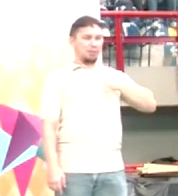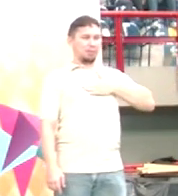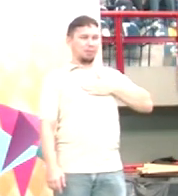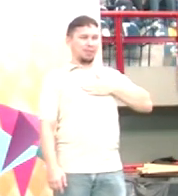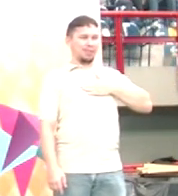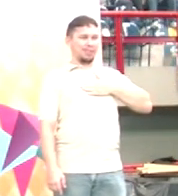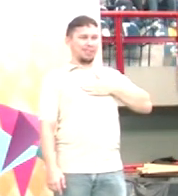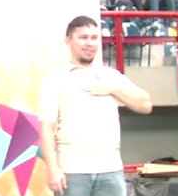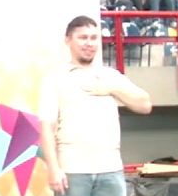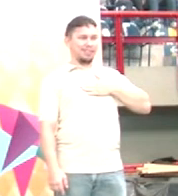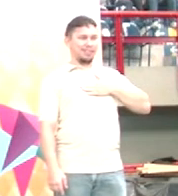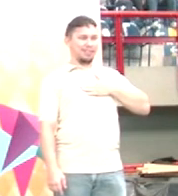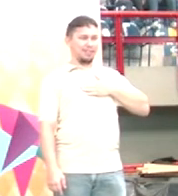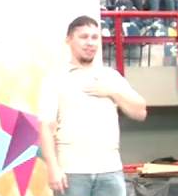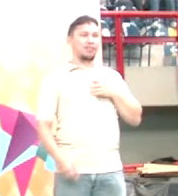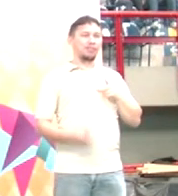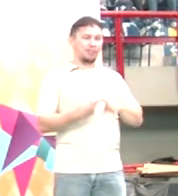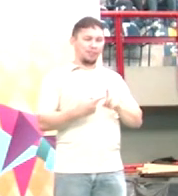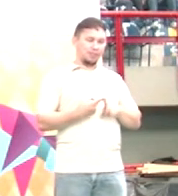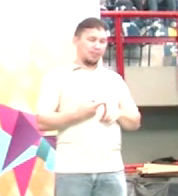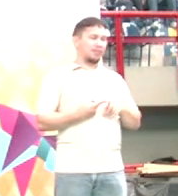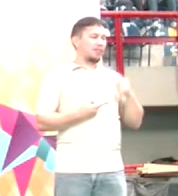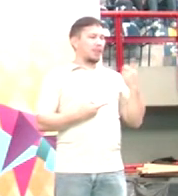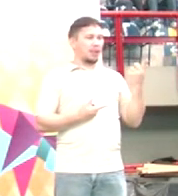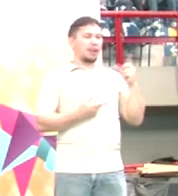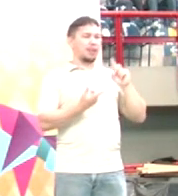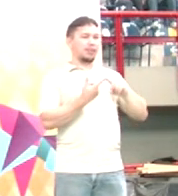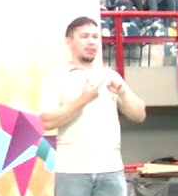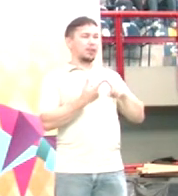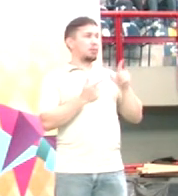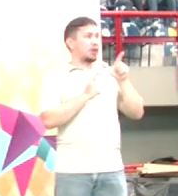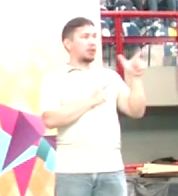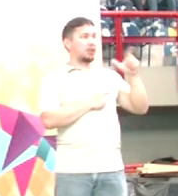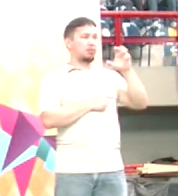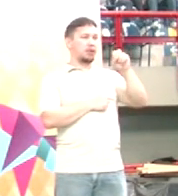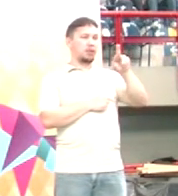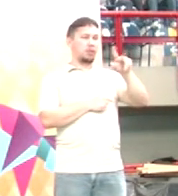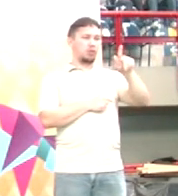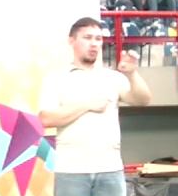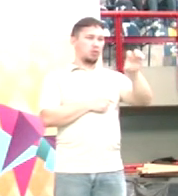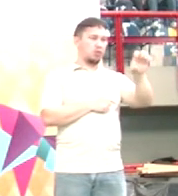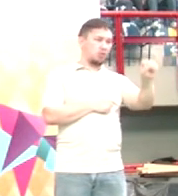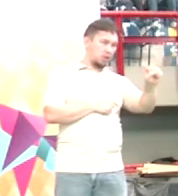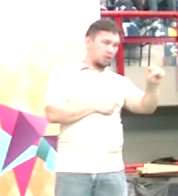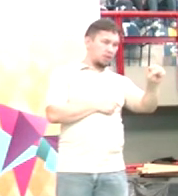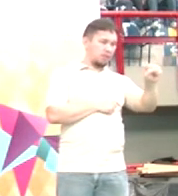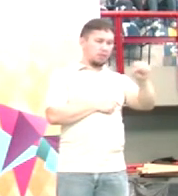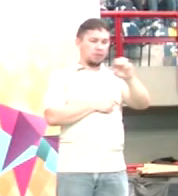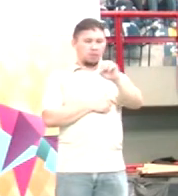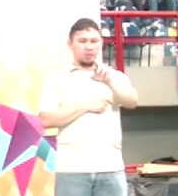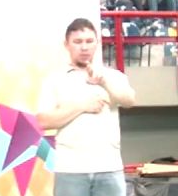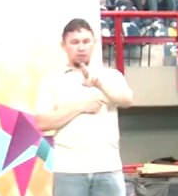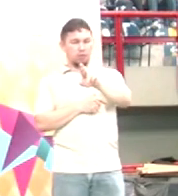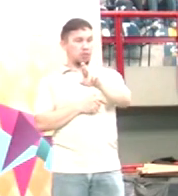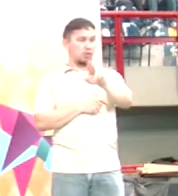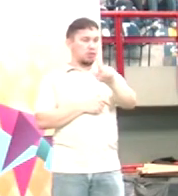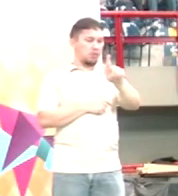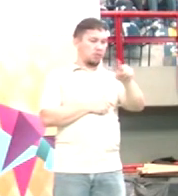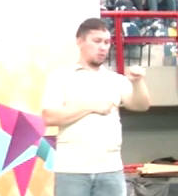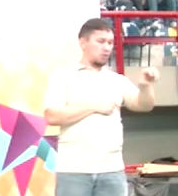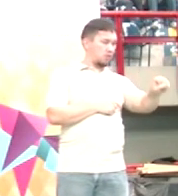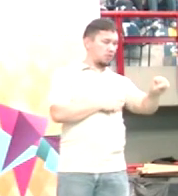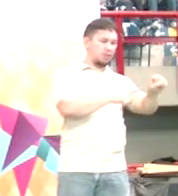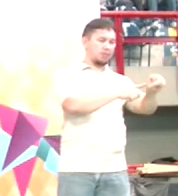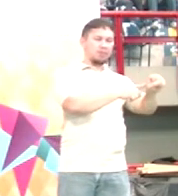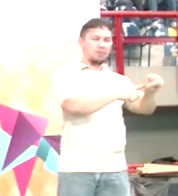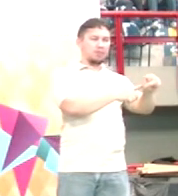Tá certo? Quando você disser, isso é um trabalho para ONGs, no plural, não tem o apóstrofe.